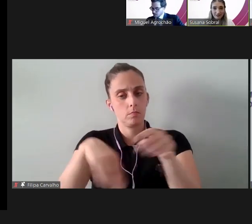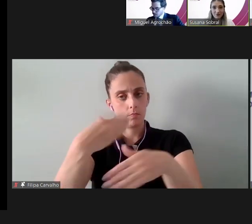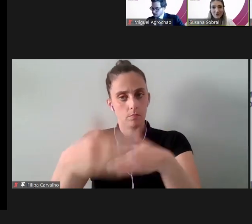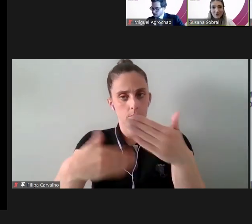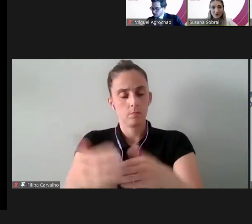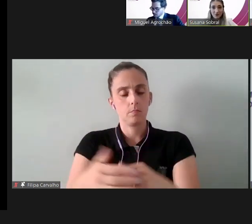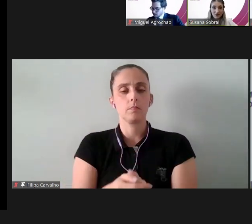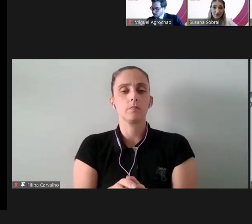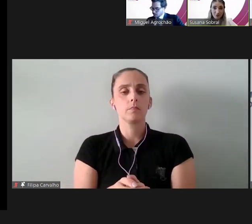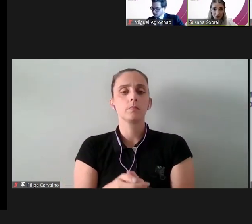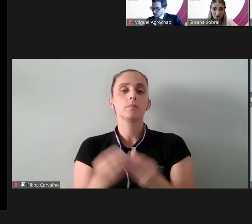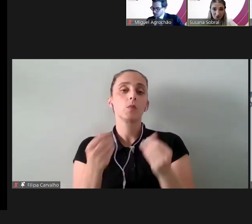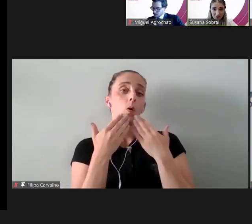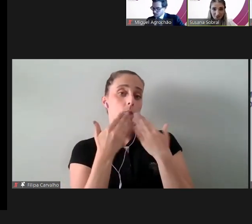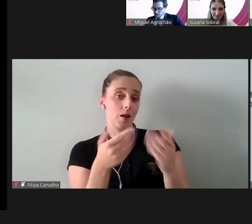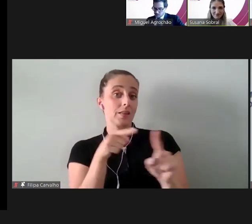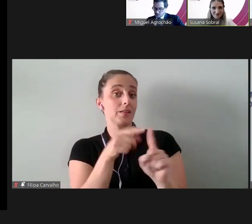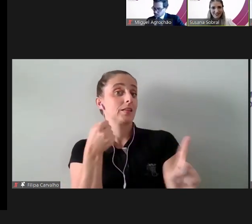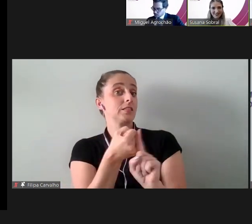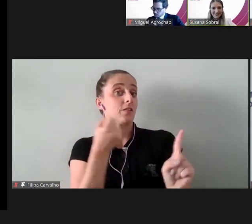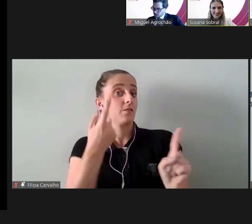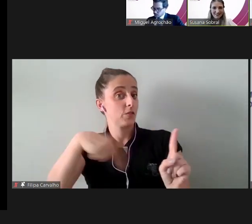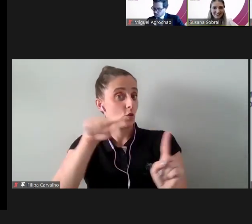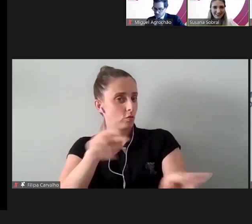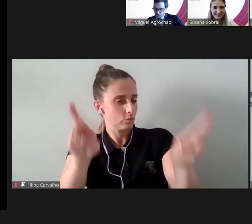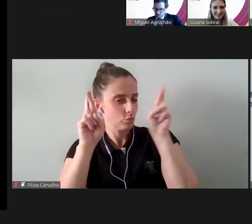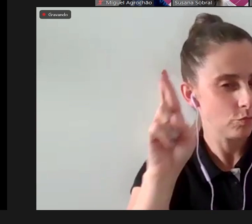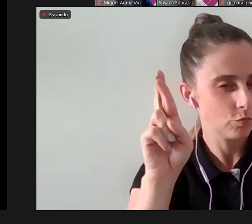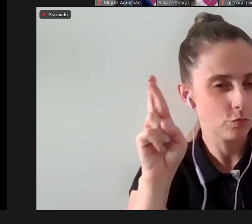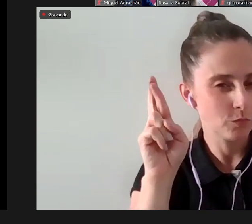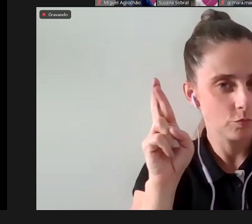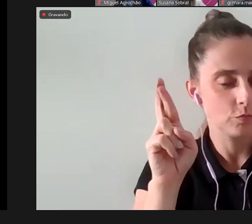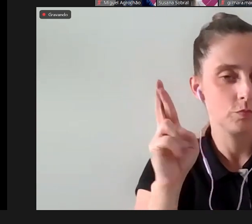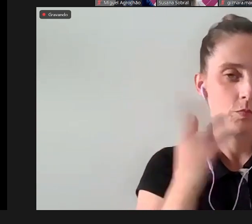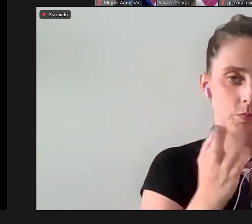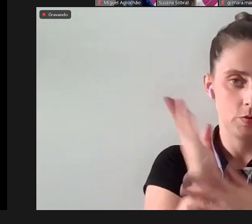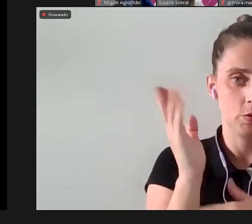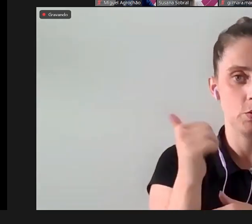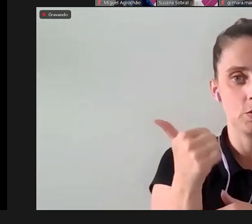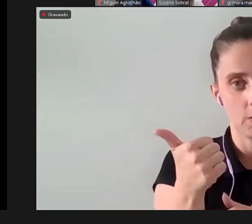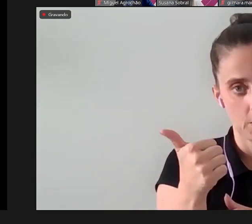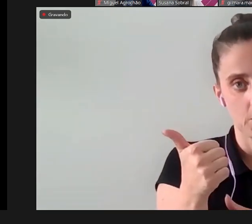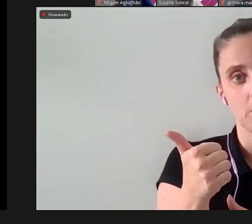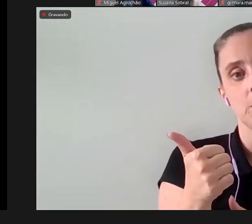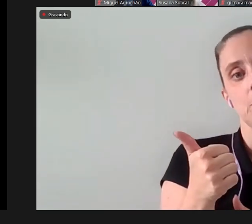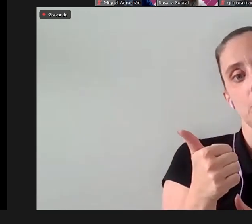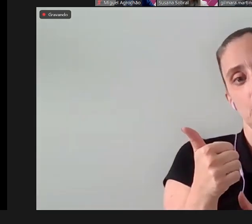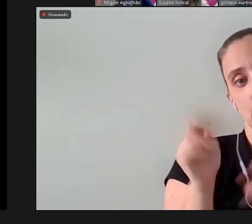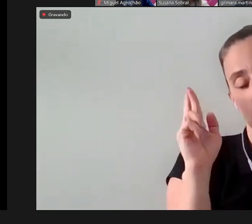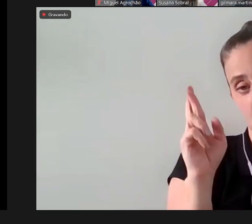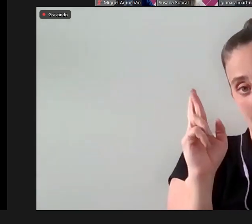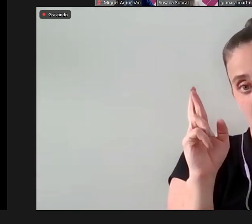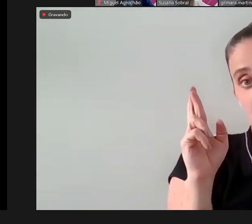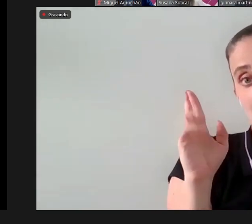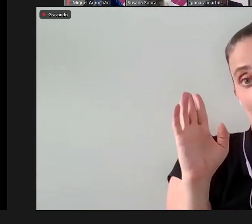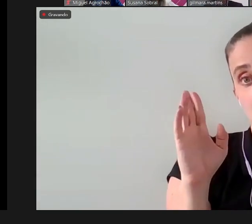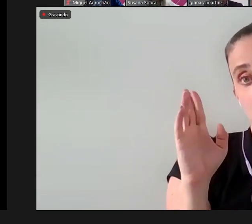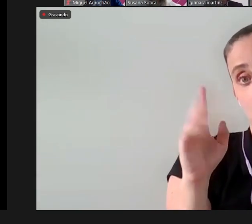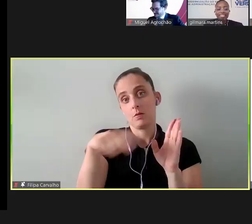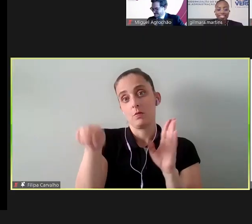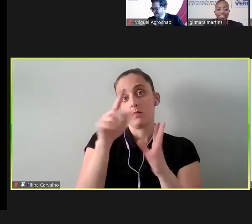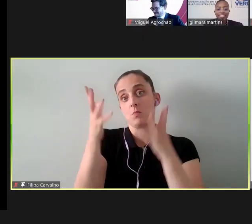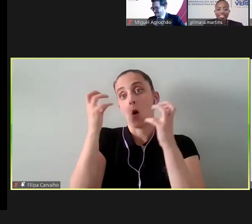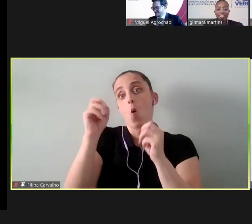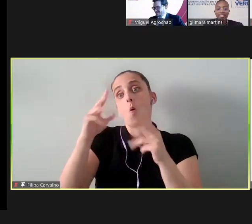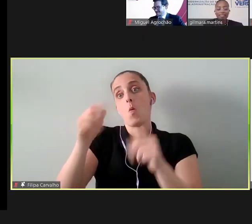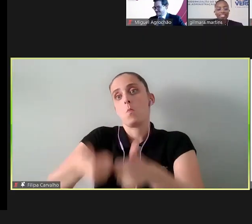Obrigada, Gilmar. É um desafio que estamos todos a torcer para que dê de certo e que corra tudo de acordo com o esperado, ou ainda melhor, quem